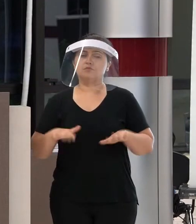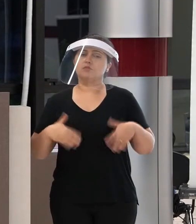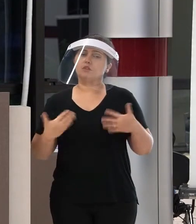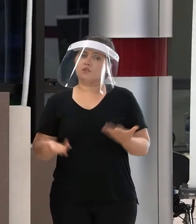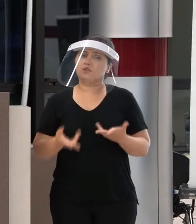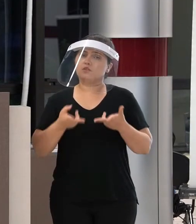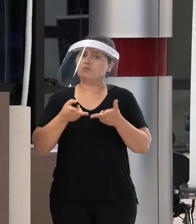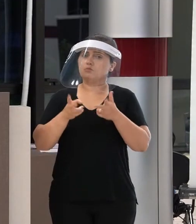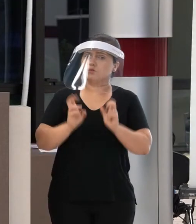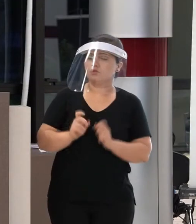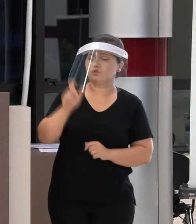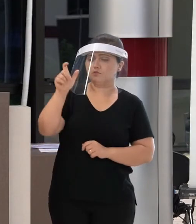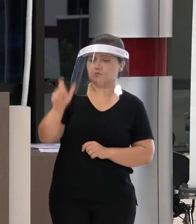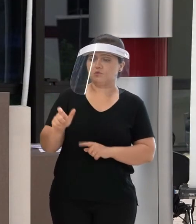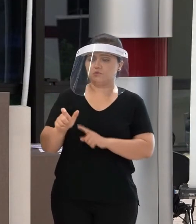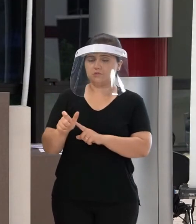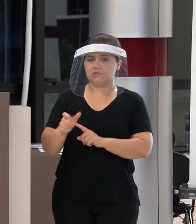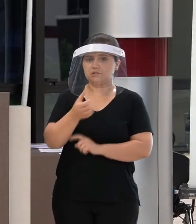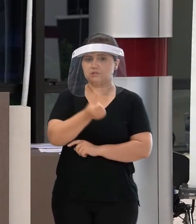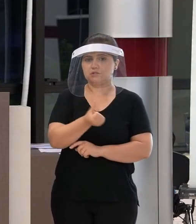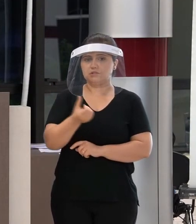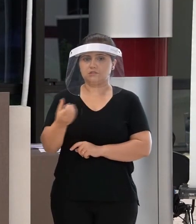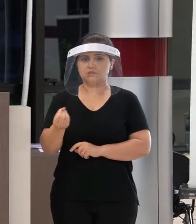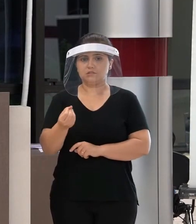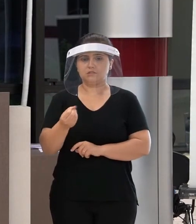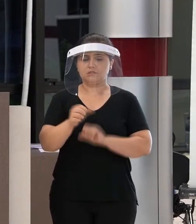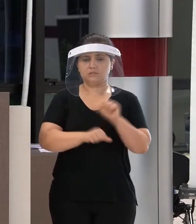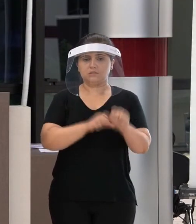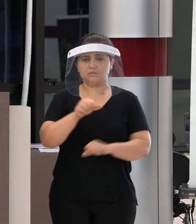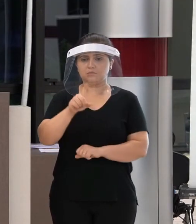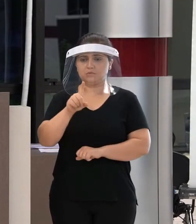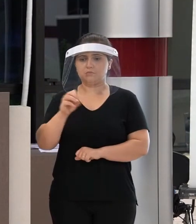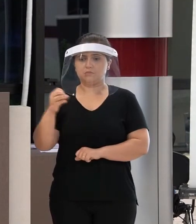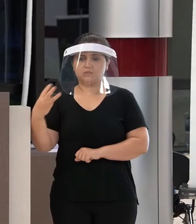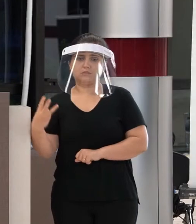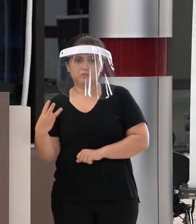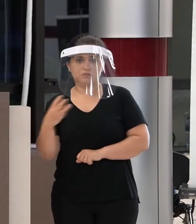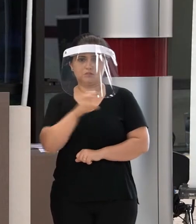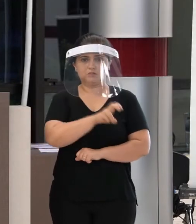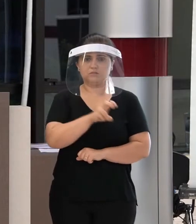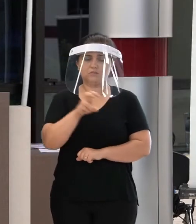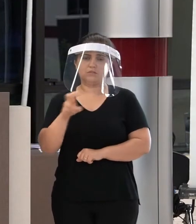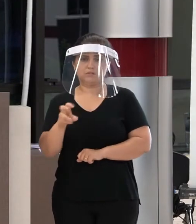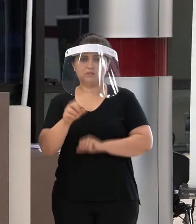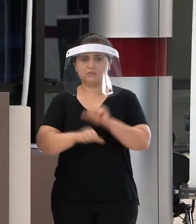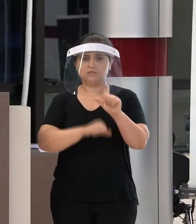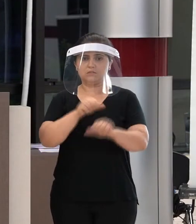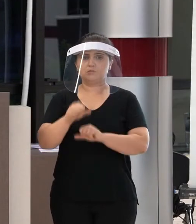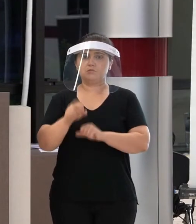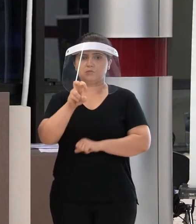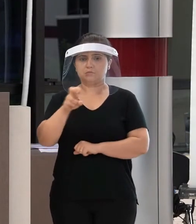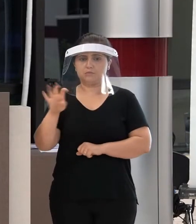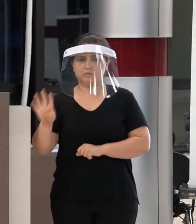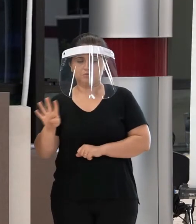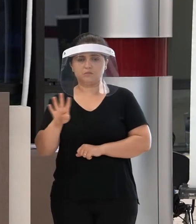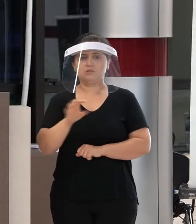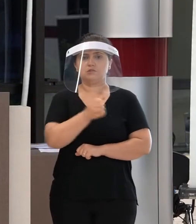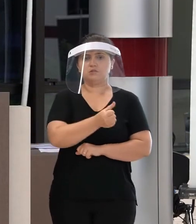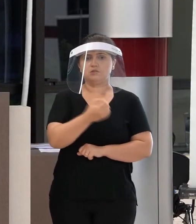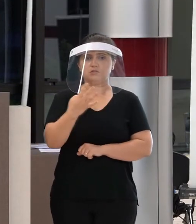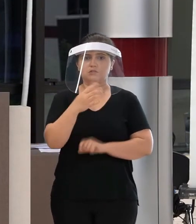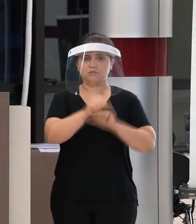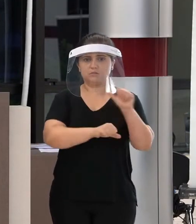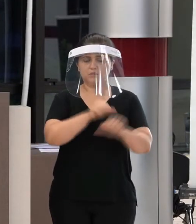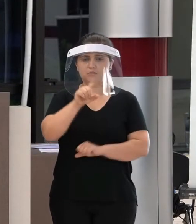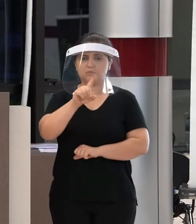veja só, esse aqui, ó, 60 para 103, 55 para 54, 64 para